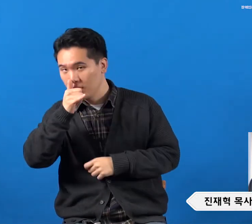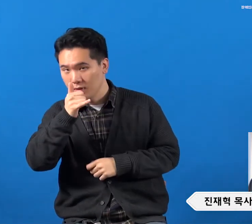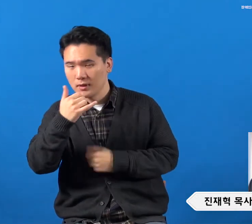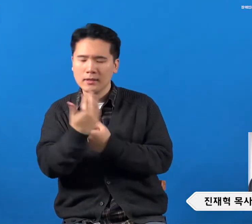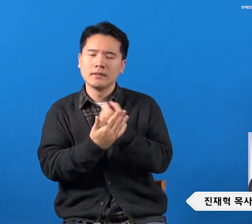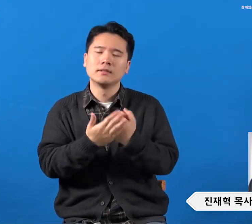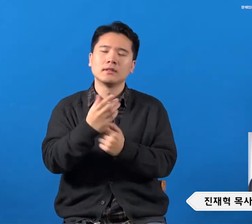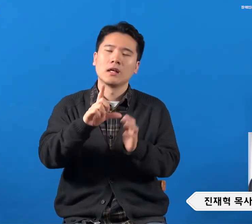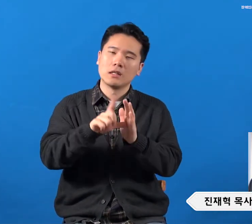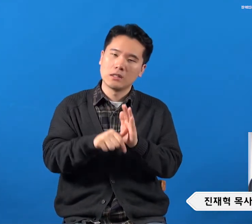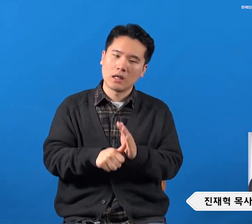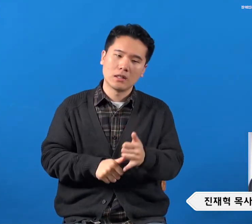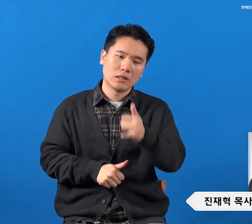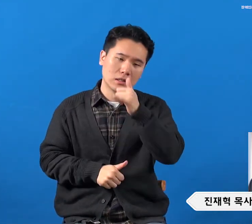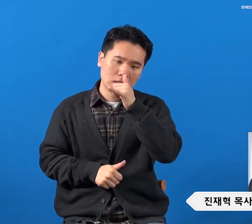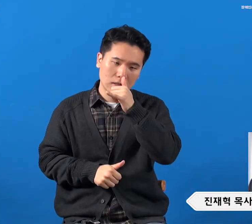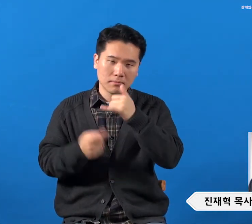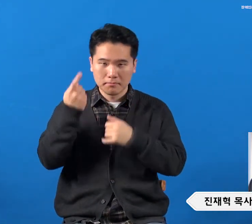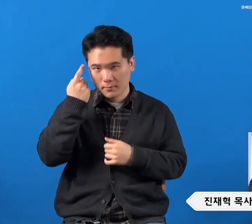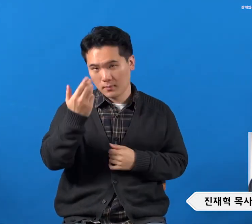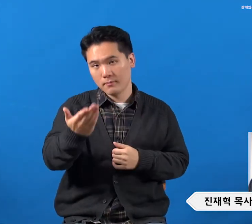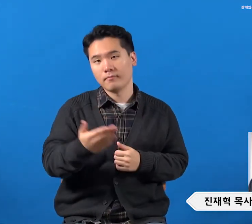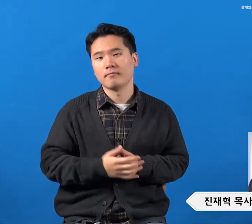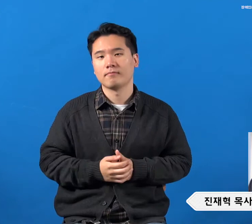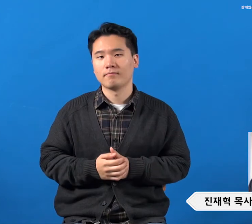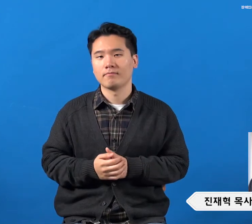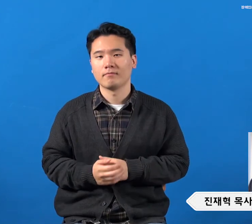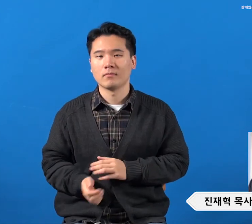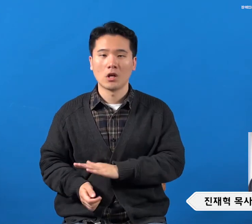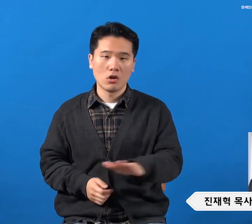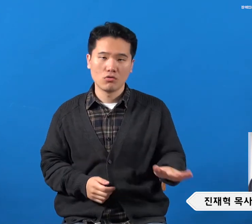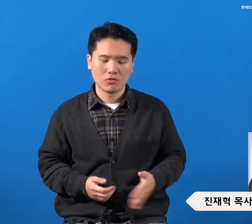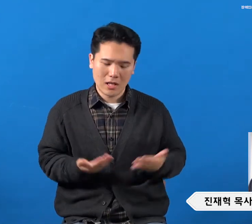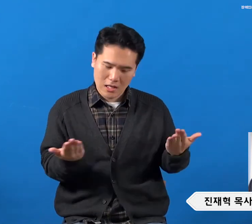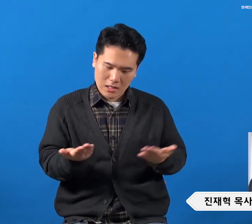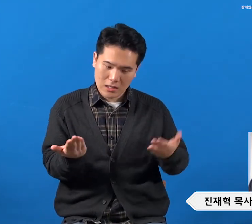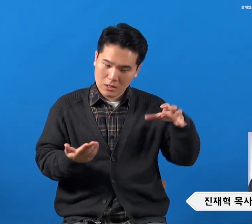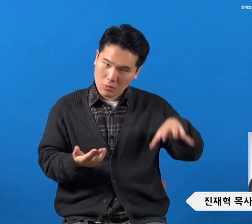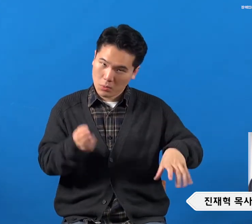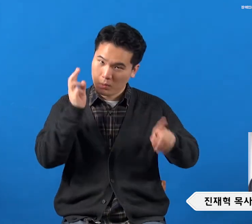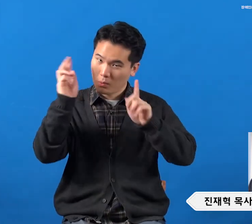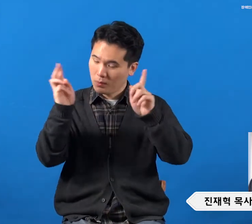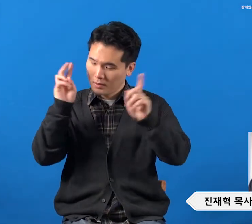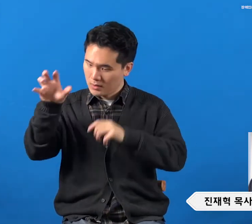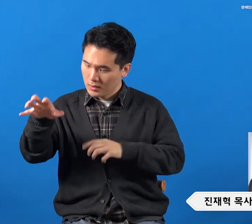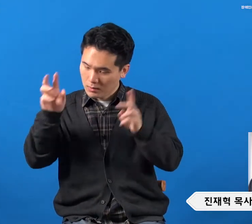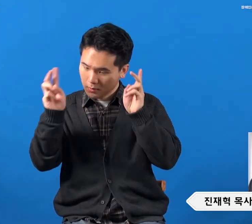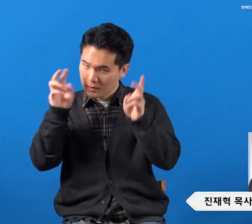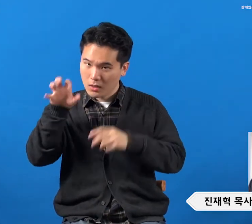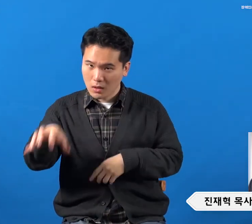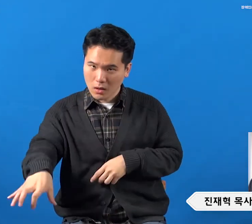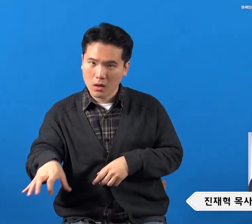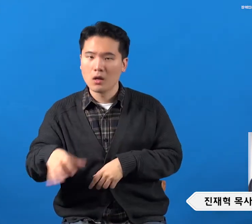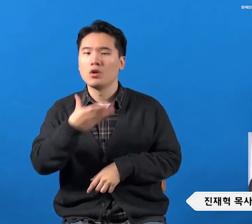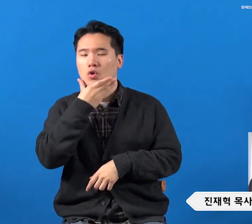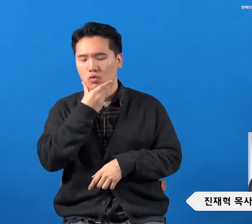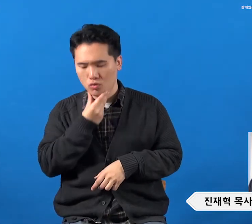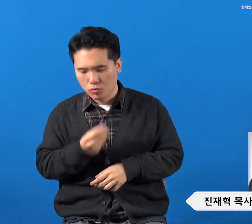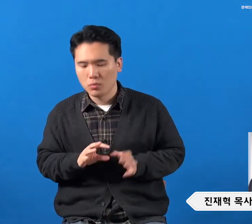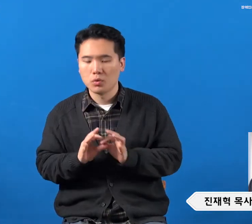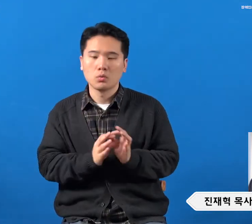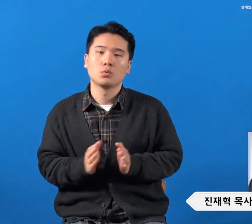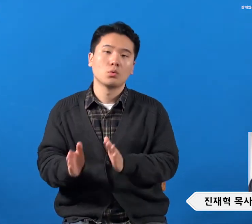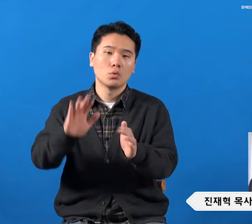은혜의 시간이 주어지고 있는지, 우리의 일터가 축복의 통로가 되고 있습니까?